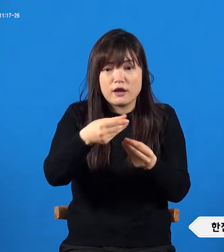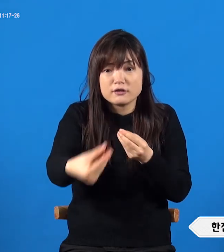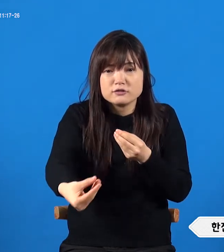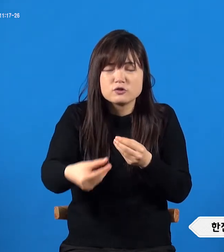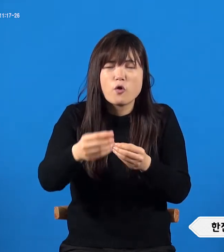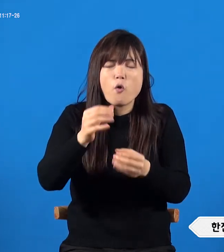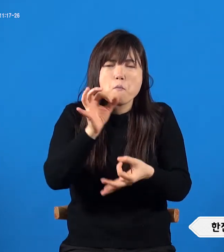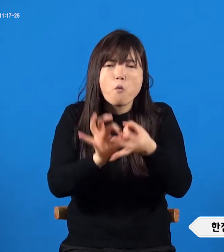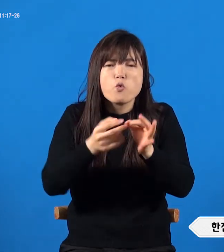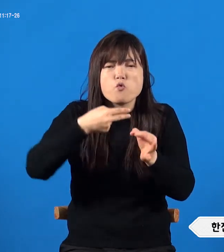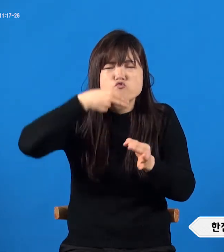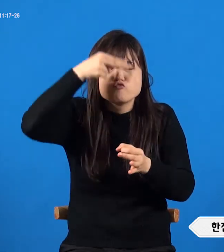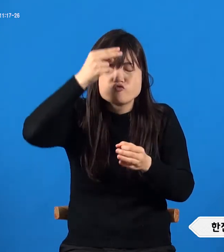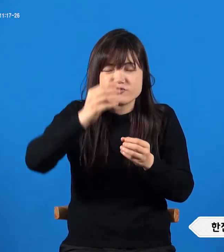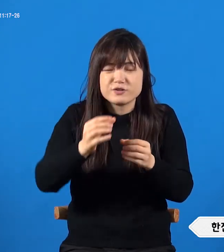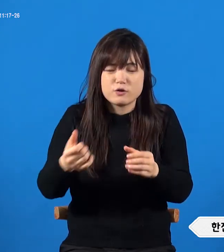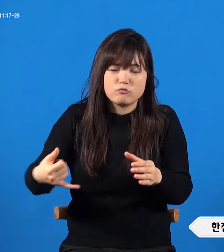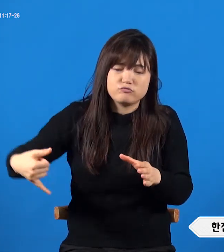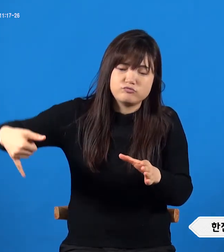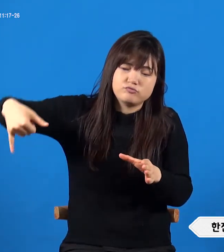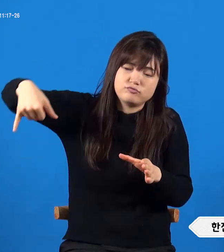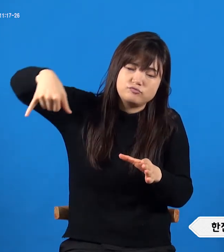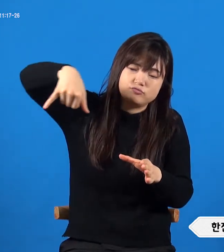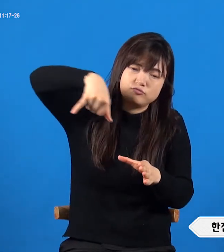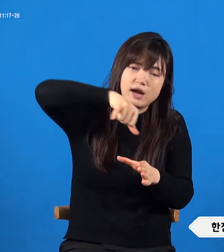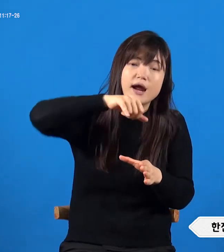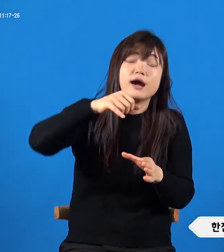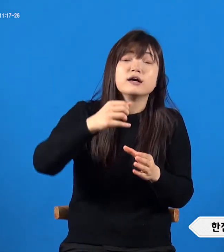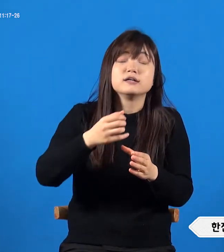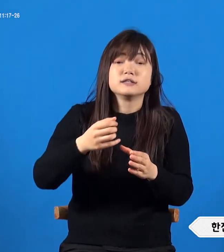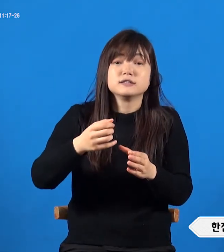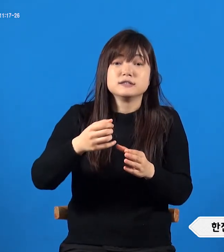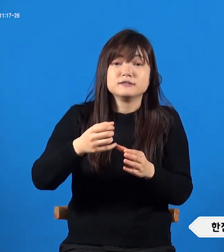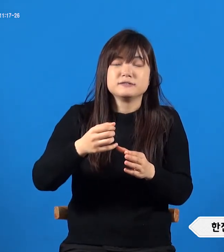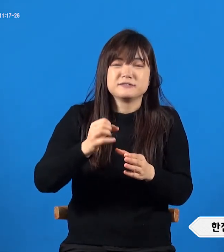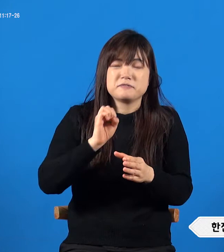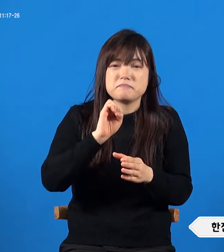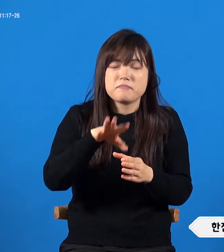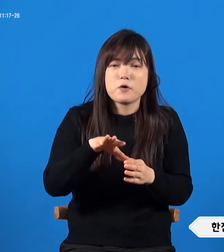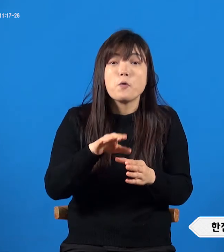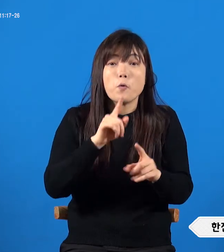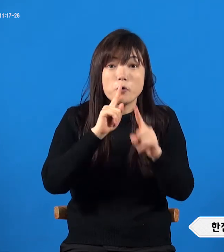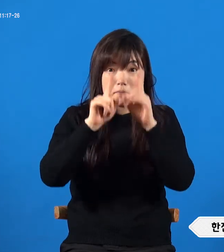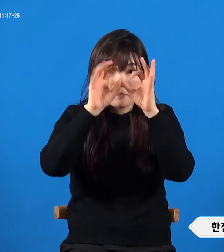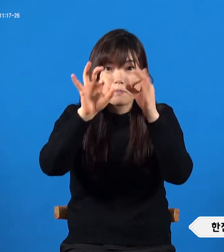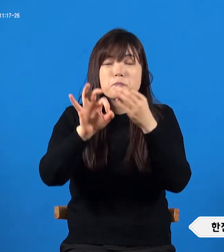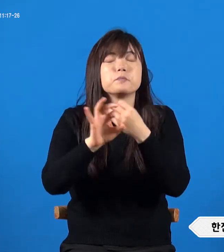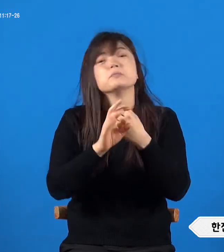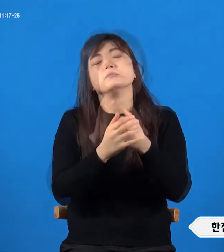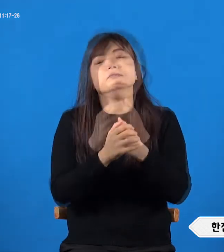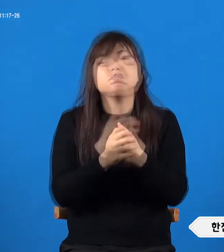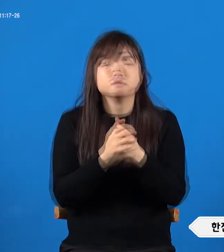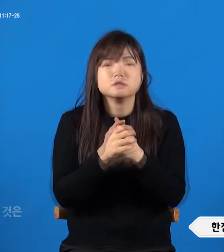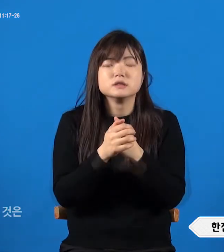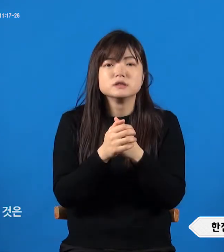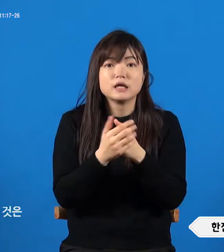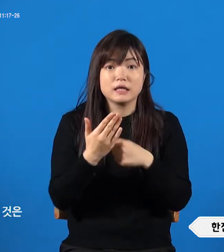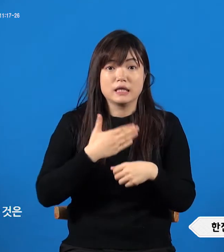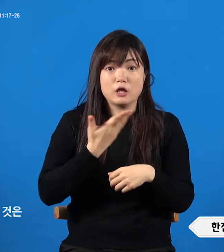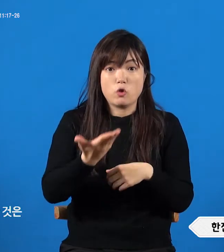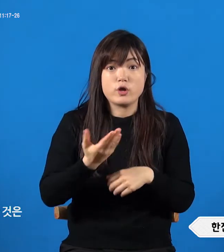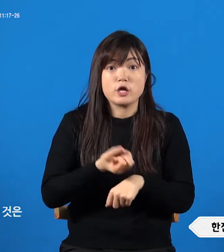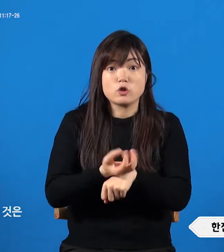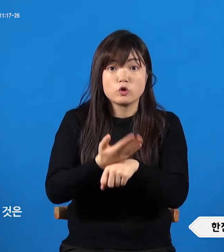떼어주시고 포도주를 부어주시면서 이렇게 말씀하십니다. 오늘 읽은 말씀 23절부터 보면